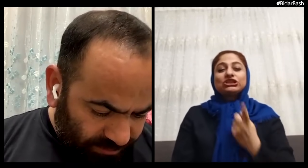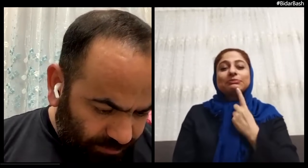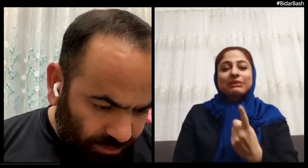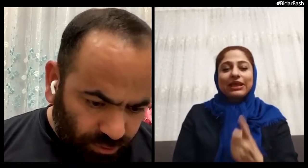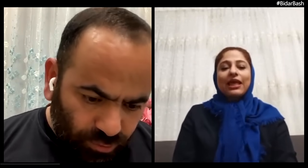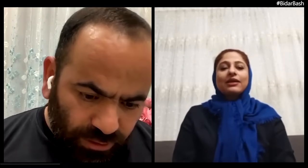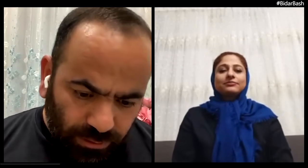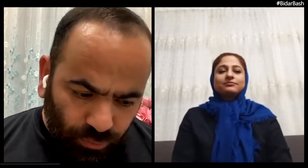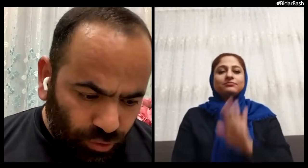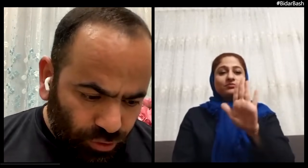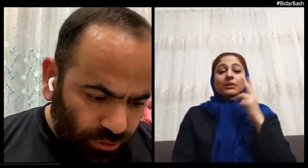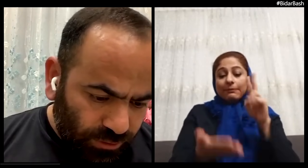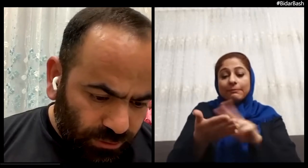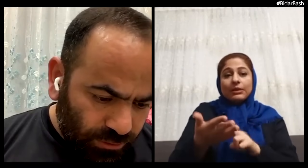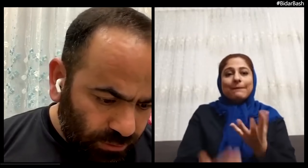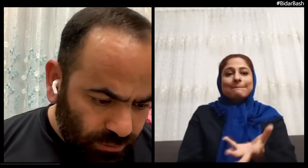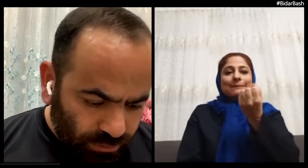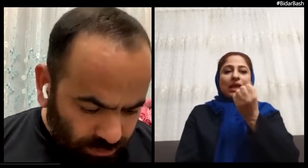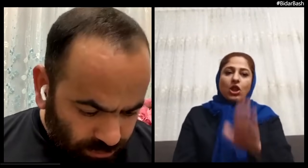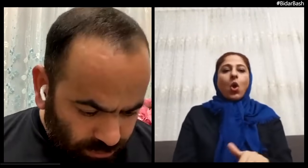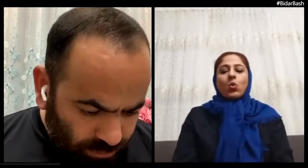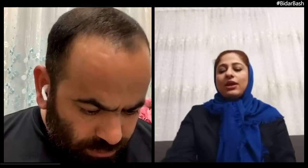که بذارید پیداش کنم، مناجات